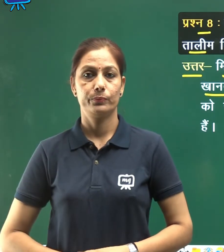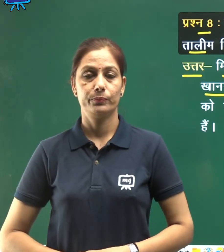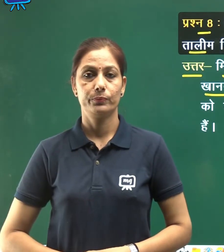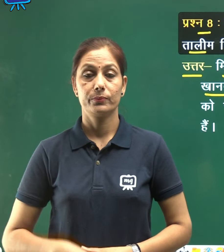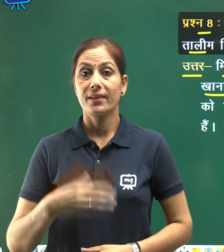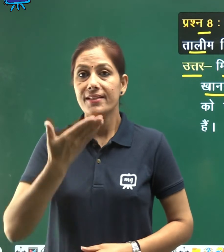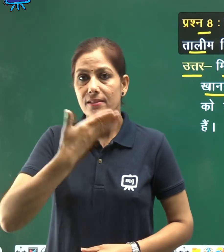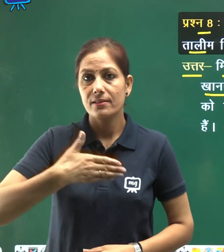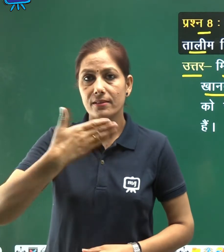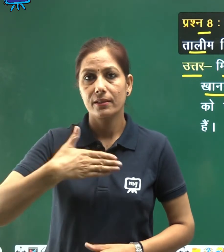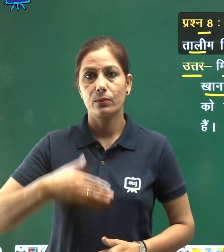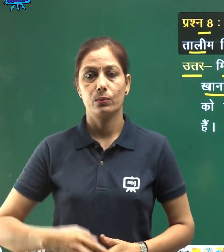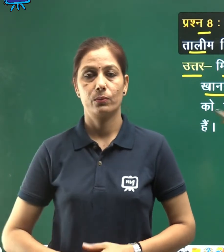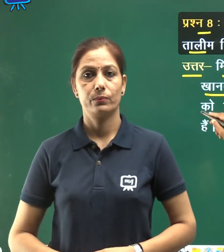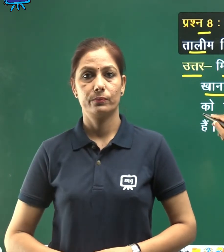सीखने को